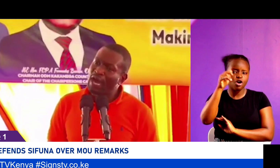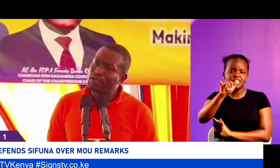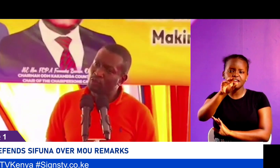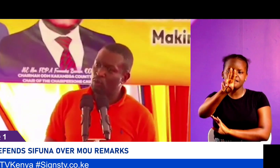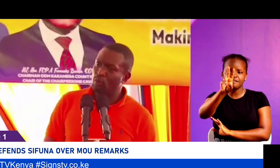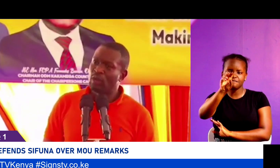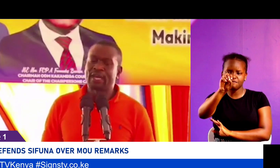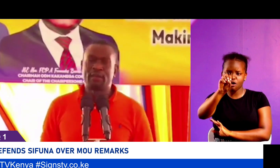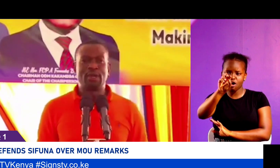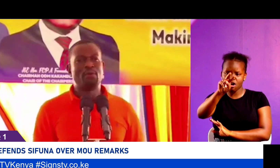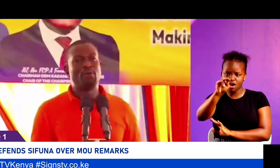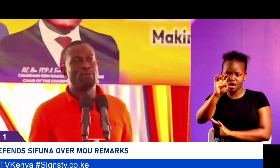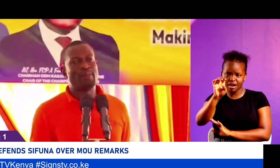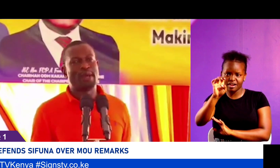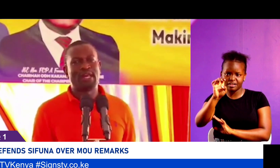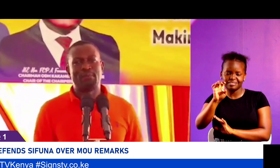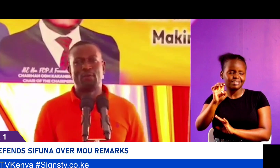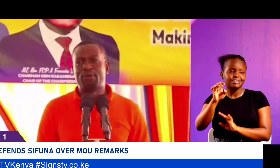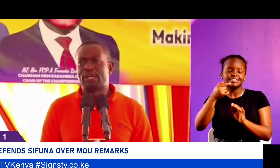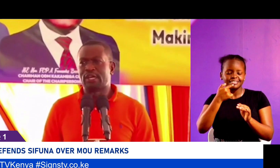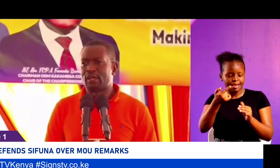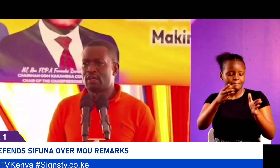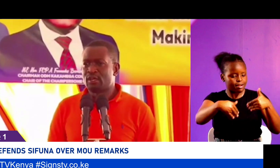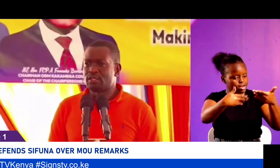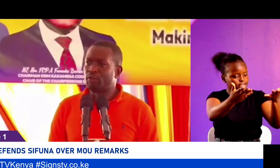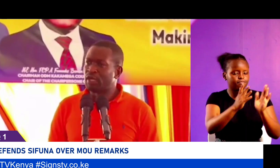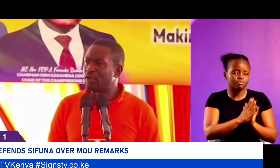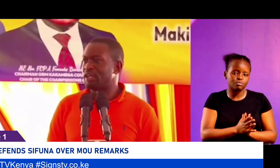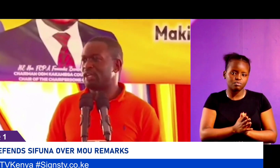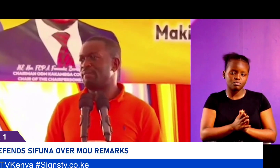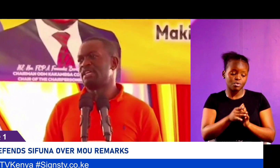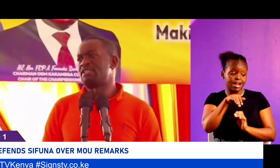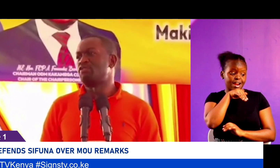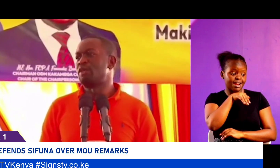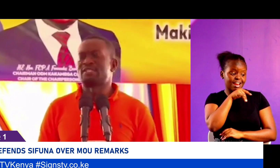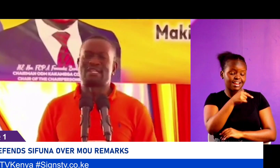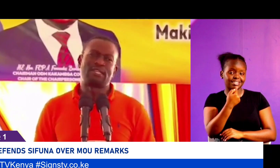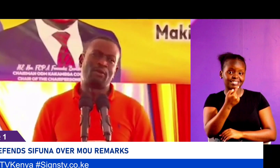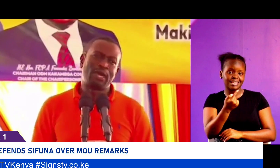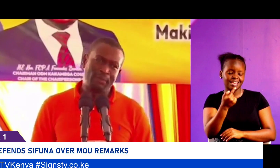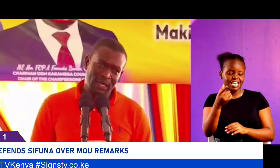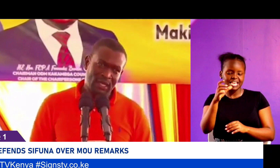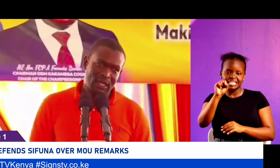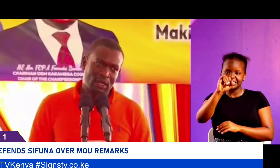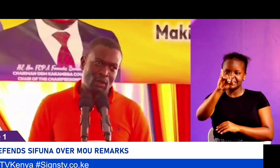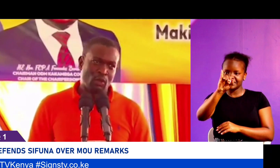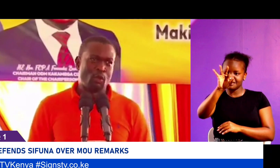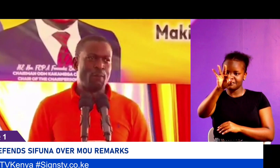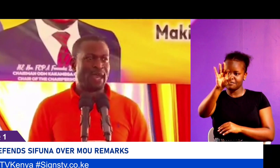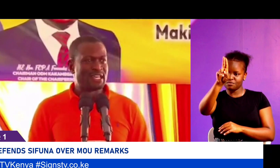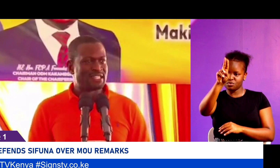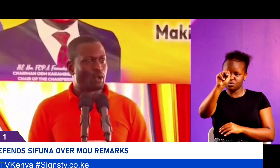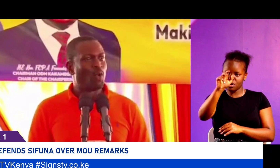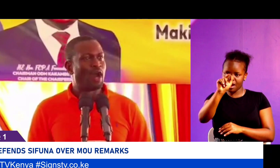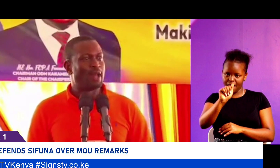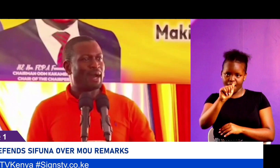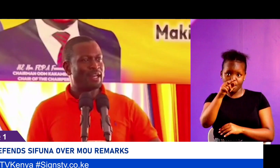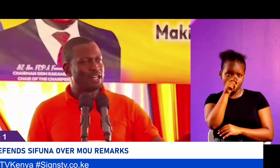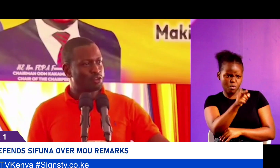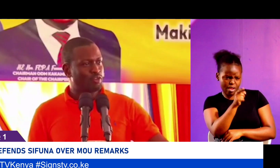watu akiwemo huyu baba Raila Amolo Odinga, siku ile wataniambia Sifuna, sasa wewe umeanza kuwa na maadili